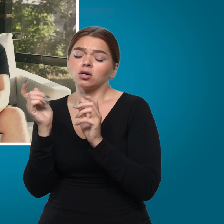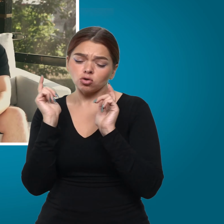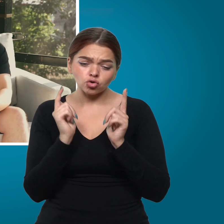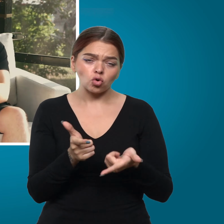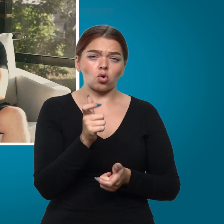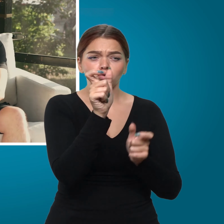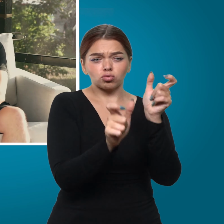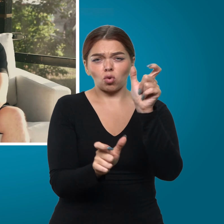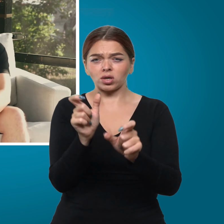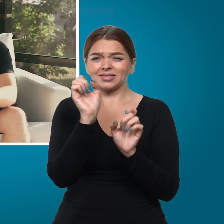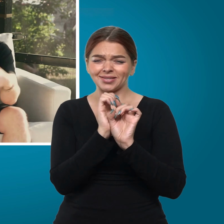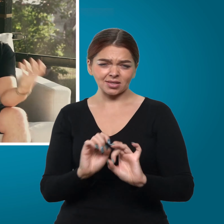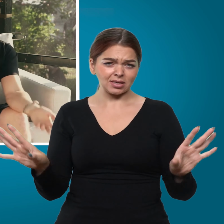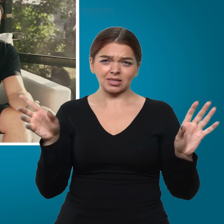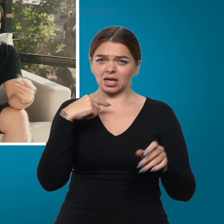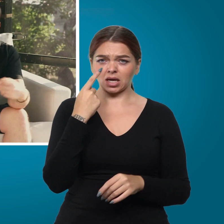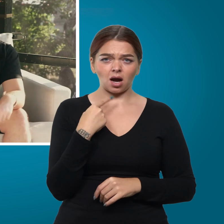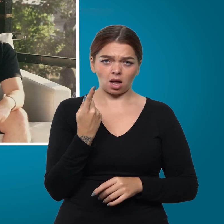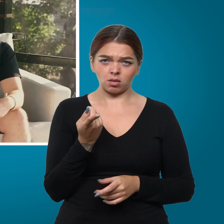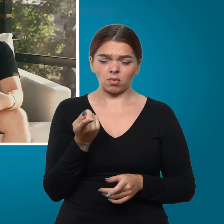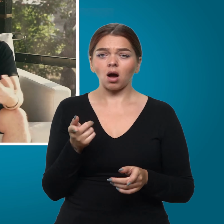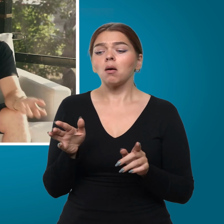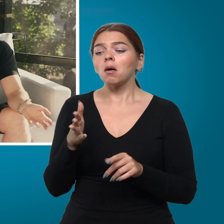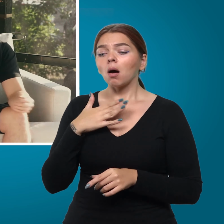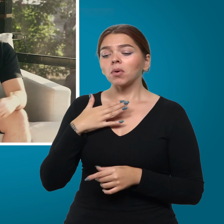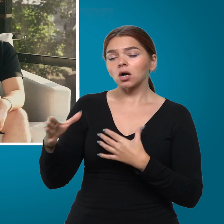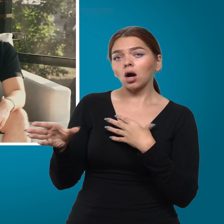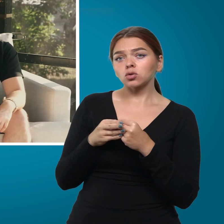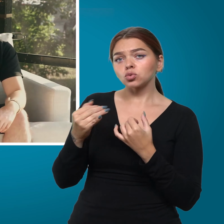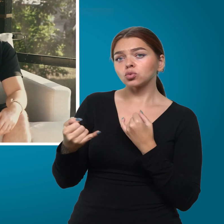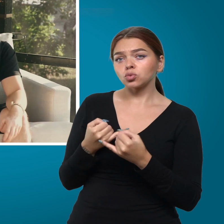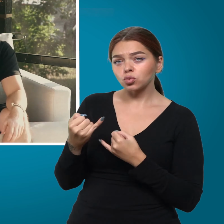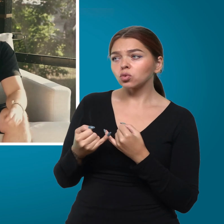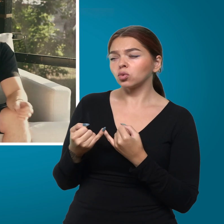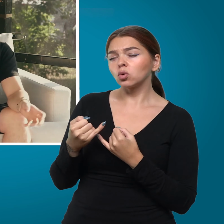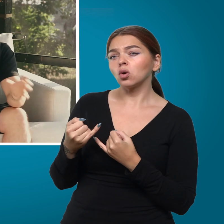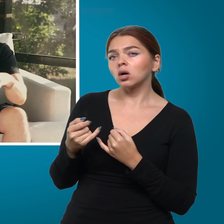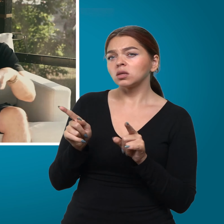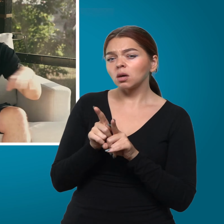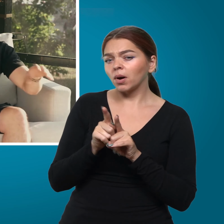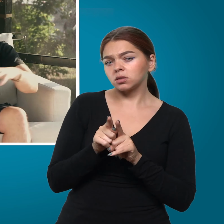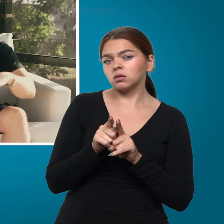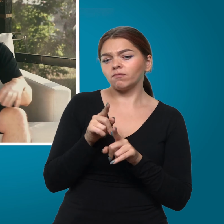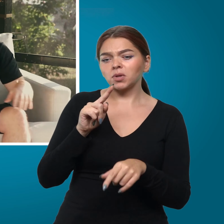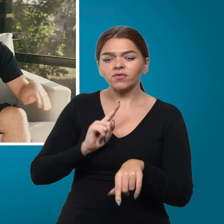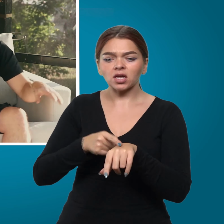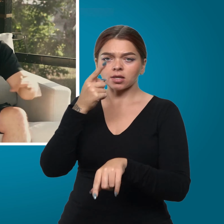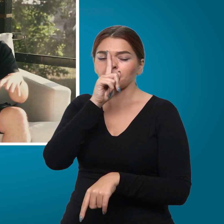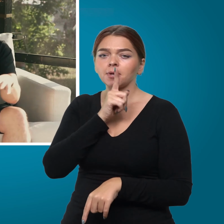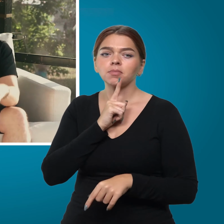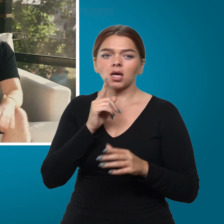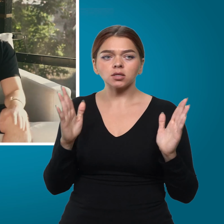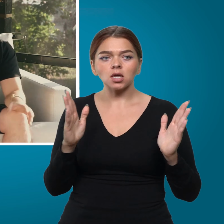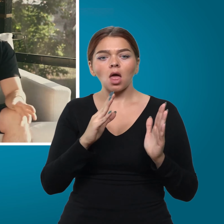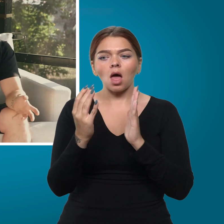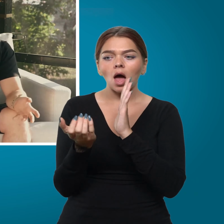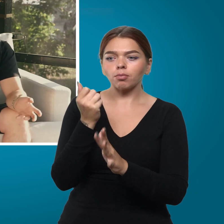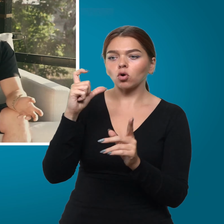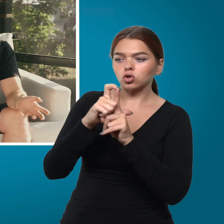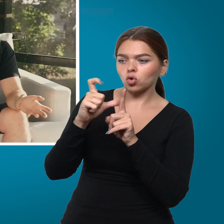pasakyti, labiau oficialia kalba, kiti kalba labiau slenginė kalba, ypatingai kaip paimam iš skirtingų miestelių rajonų.